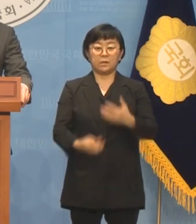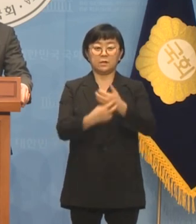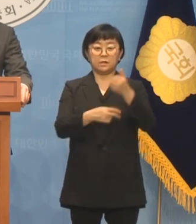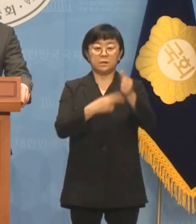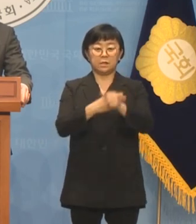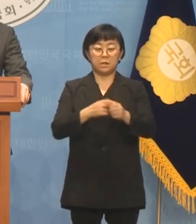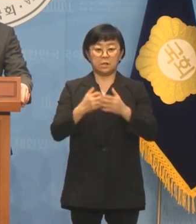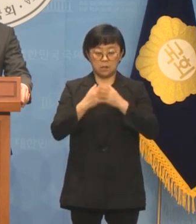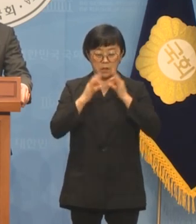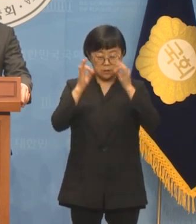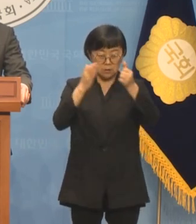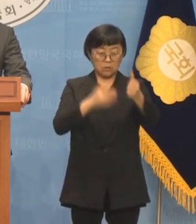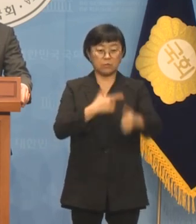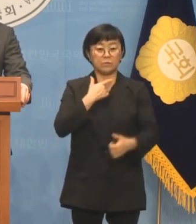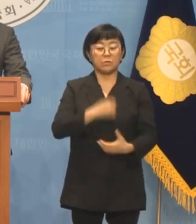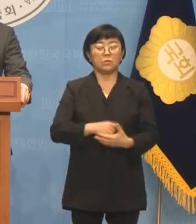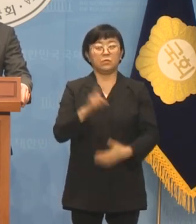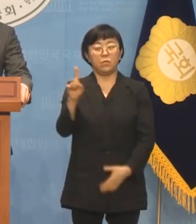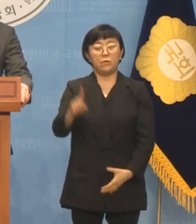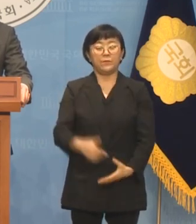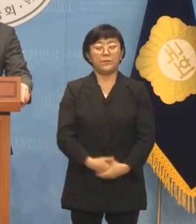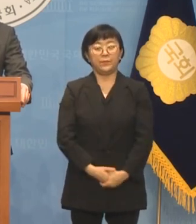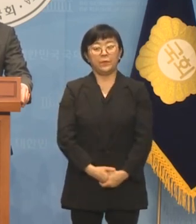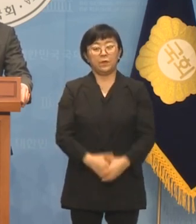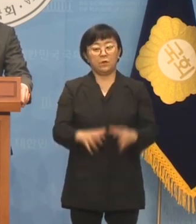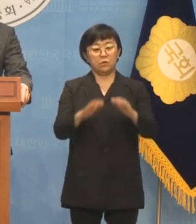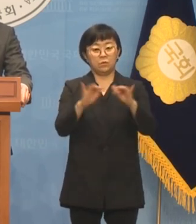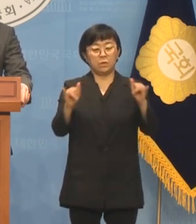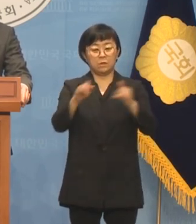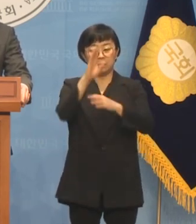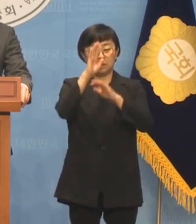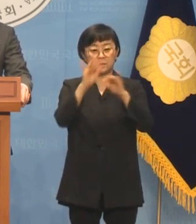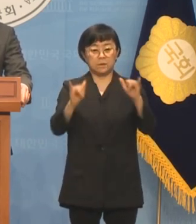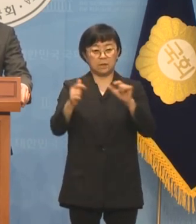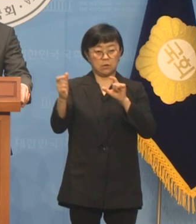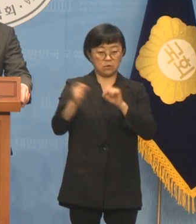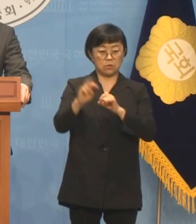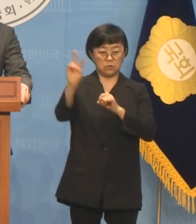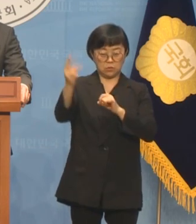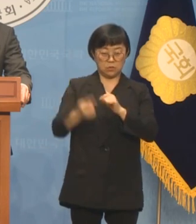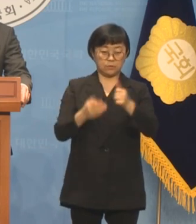의사들께 간곡히 호소합니다. 국민과 환자 곁으로